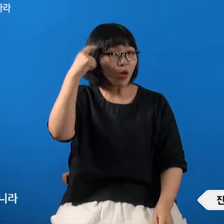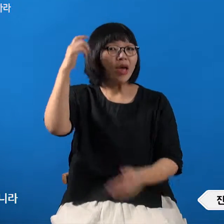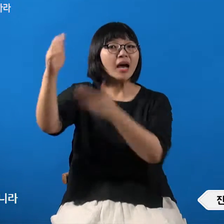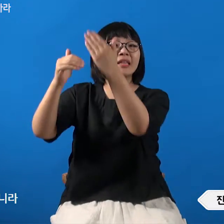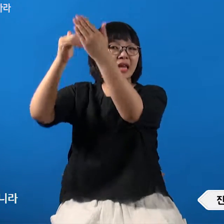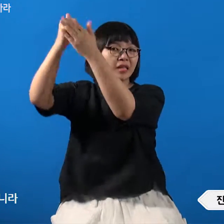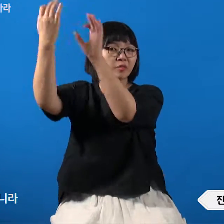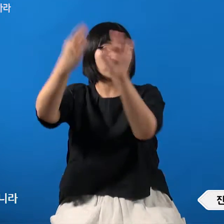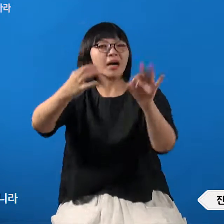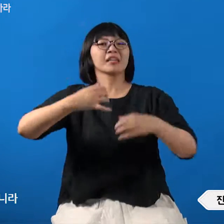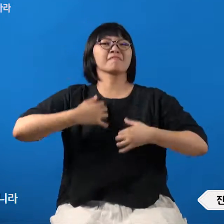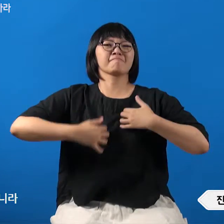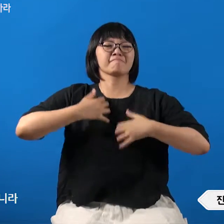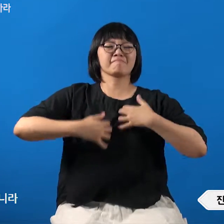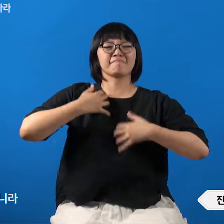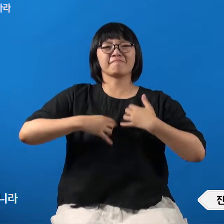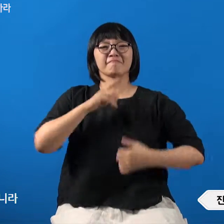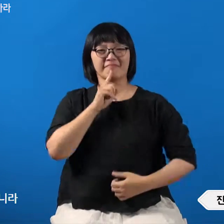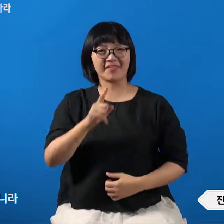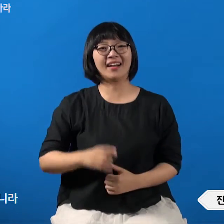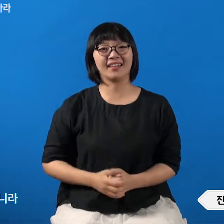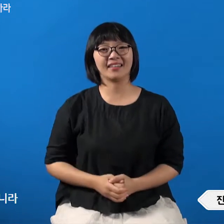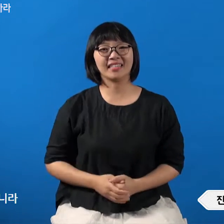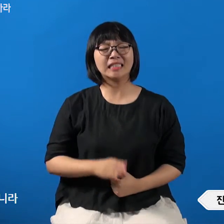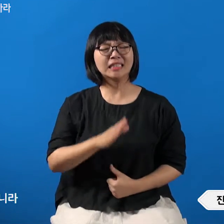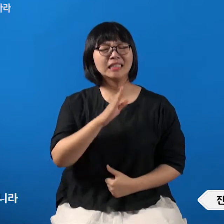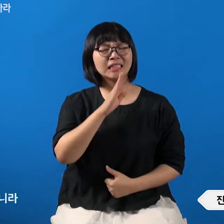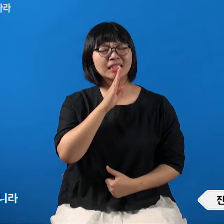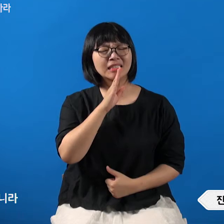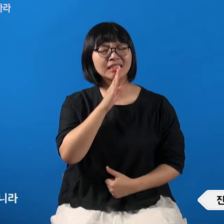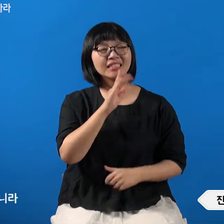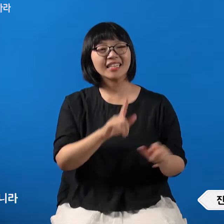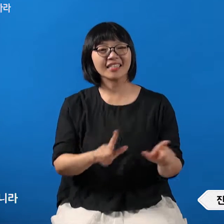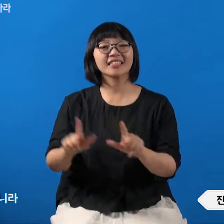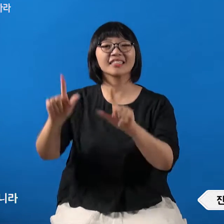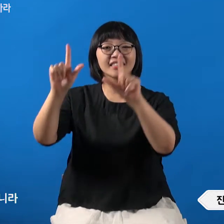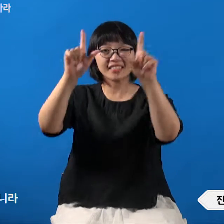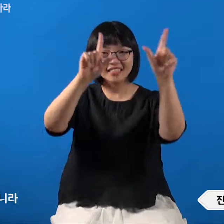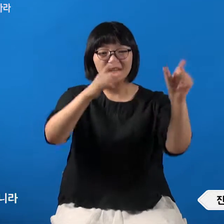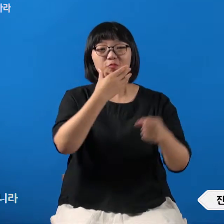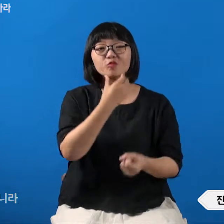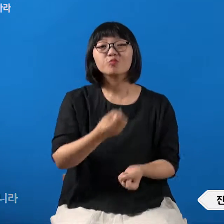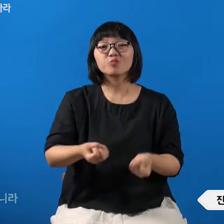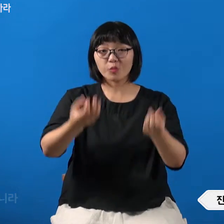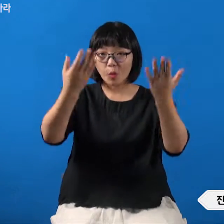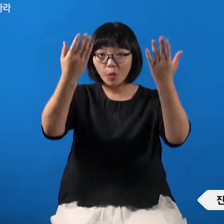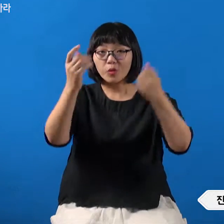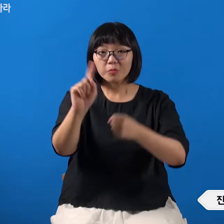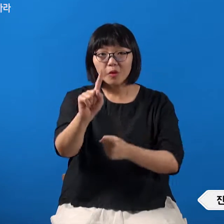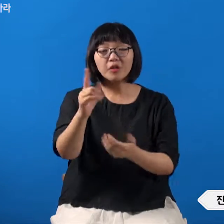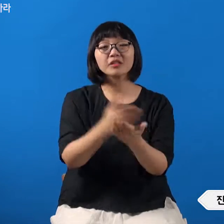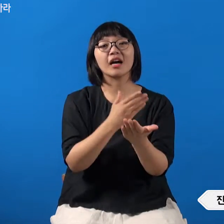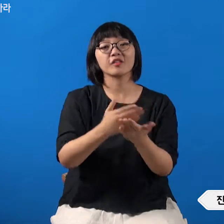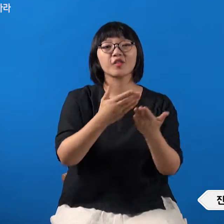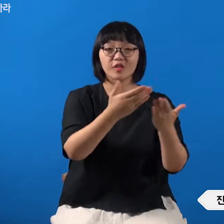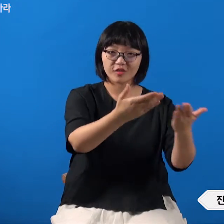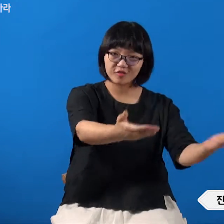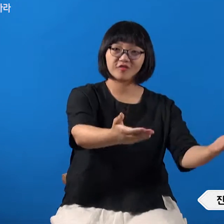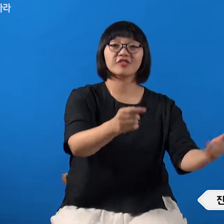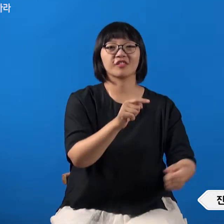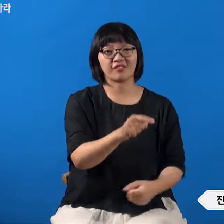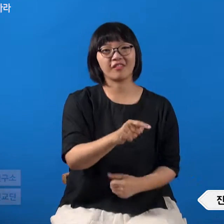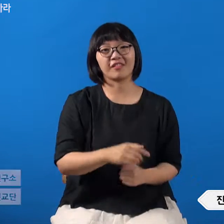기뻐하시느니라. 우리의 삶의 진정한 기쁨이 되는 나눔과 베품의 삶, 더 큰 행복이